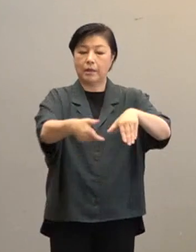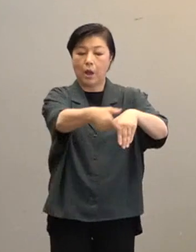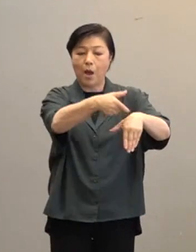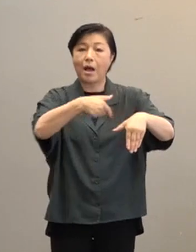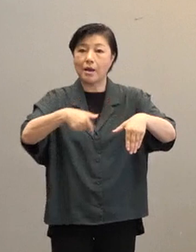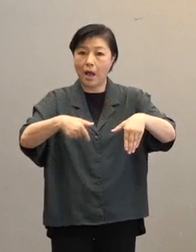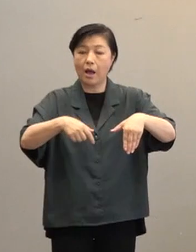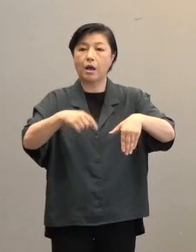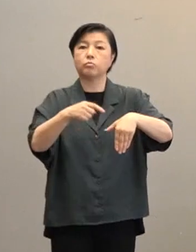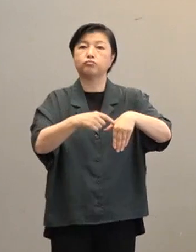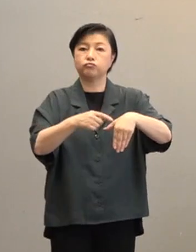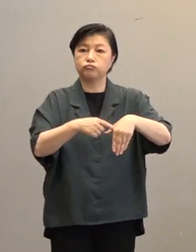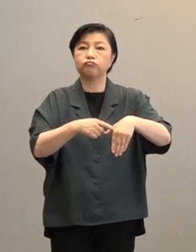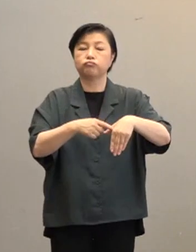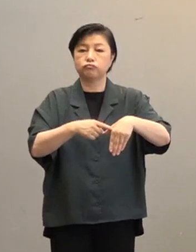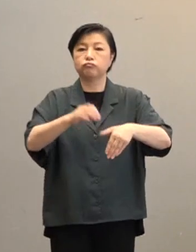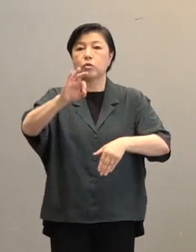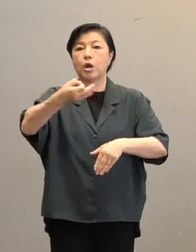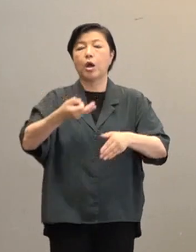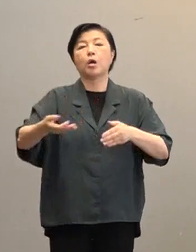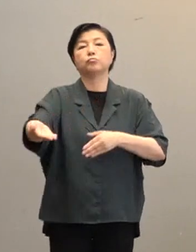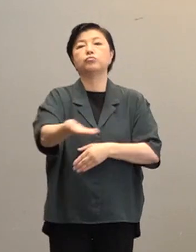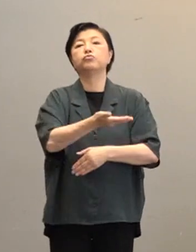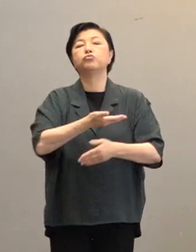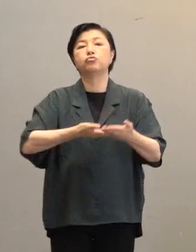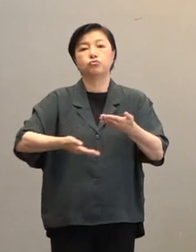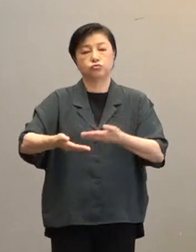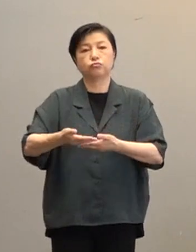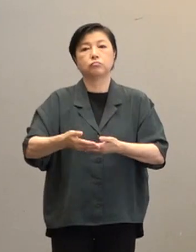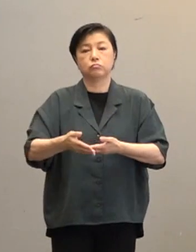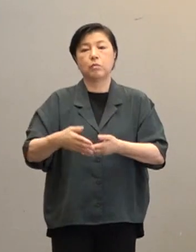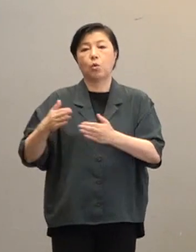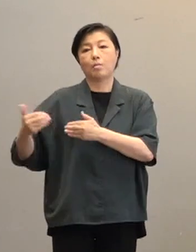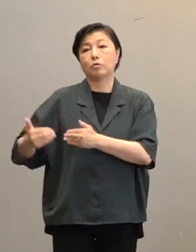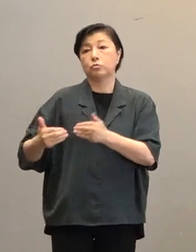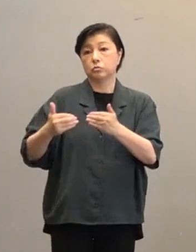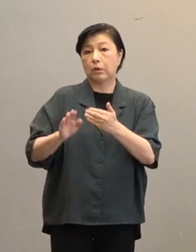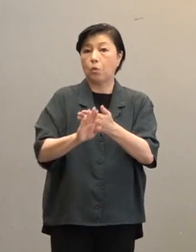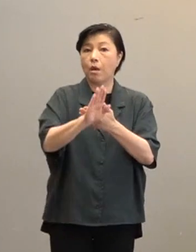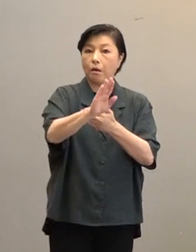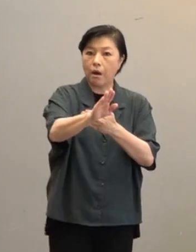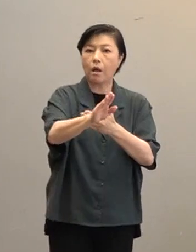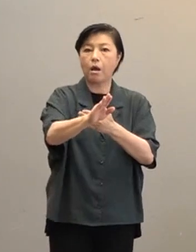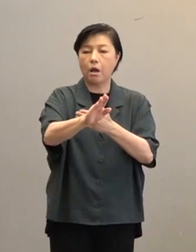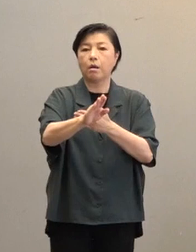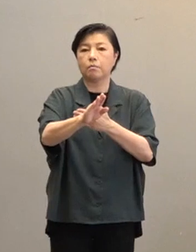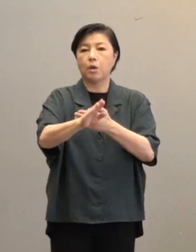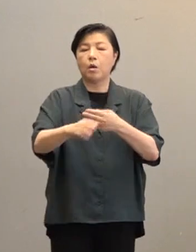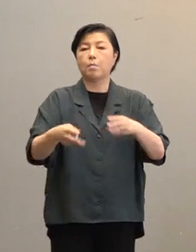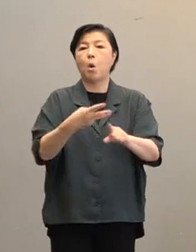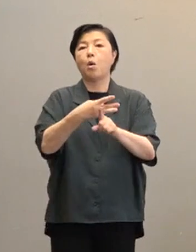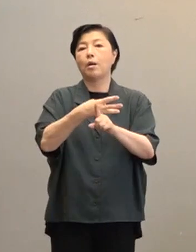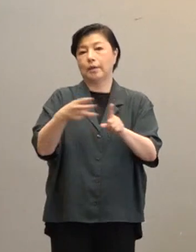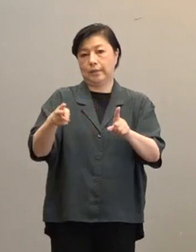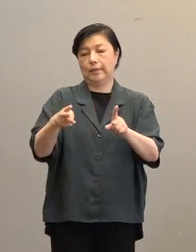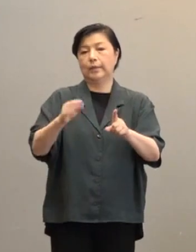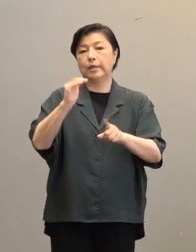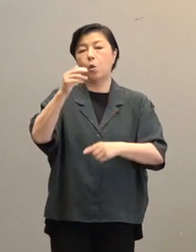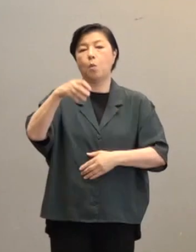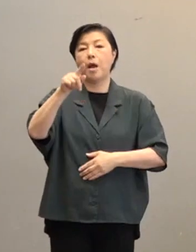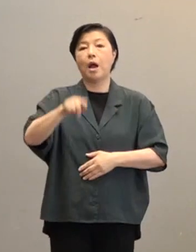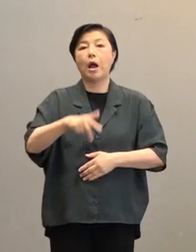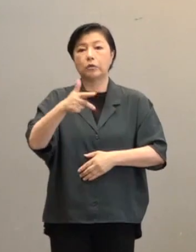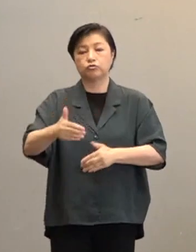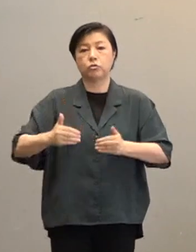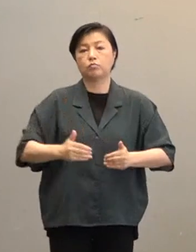分において物流施設の集積がこれまでも進んできましたし、これからも e コマースの進展によってさらに伸びていくことが予